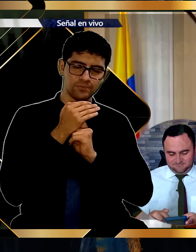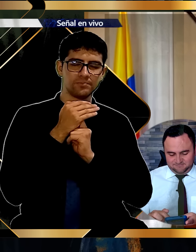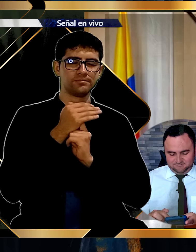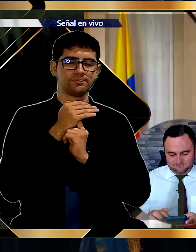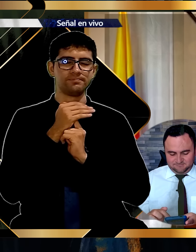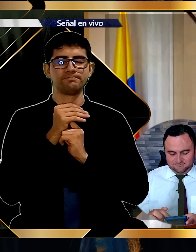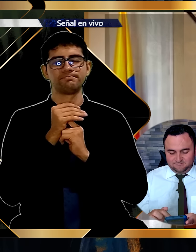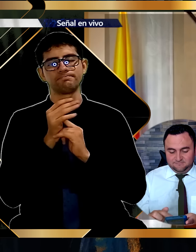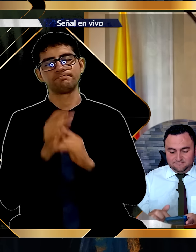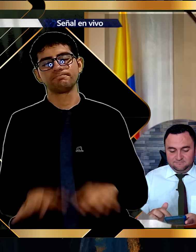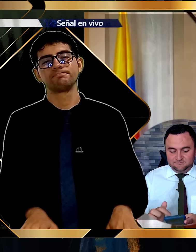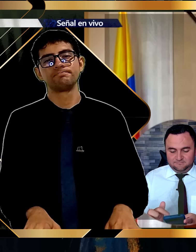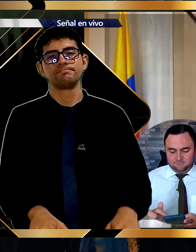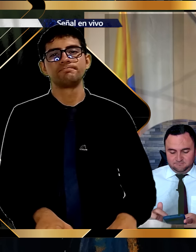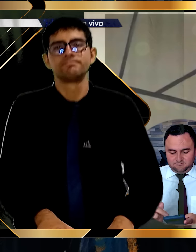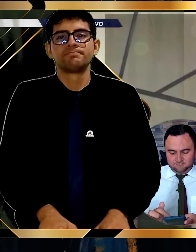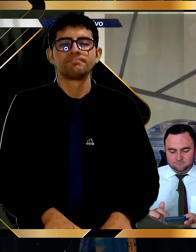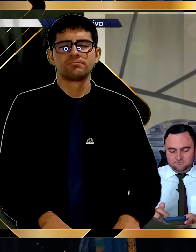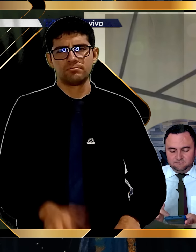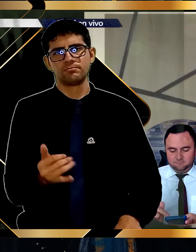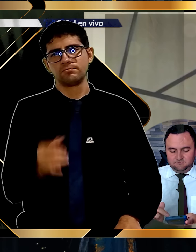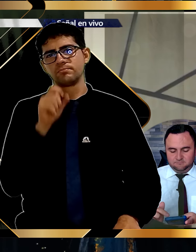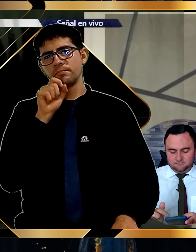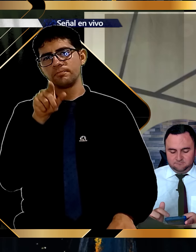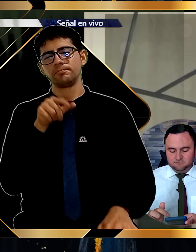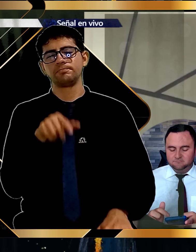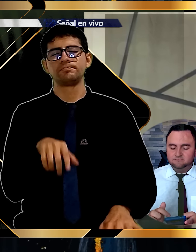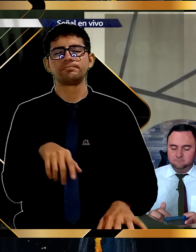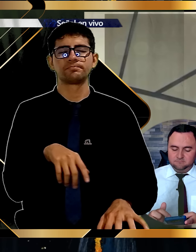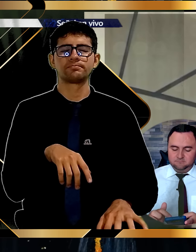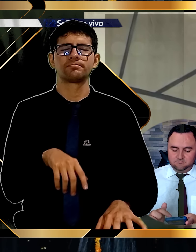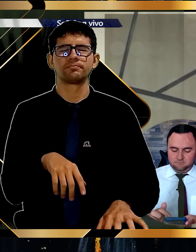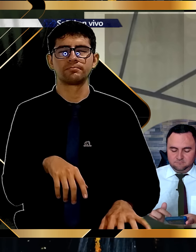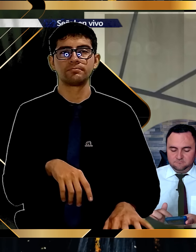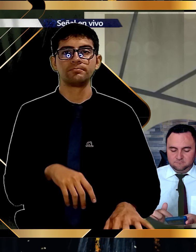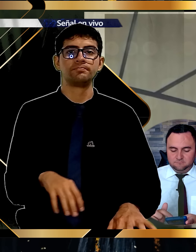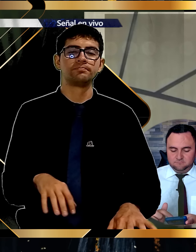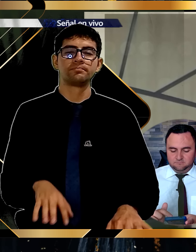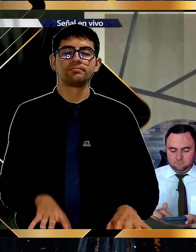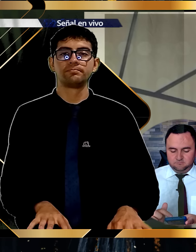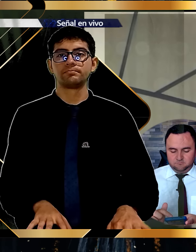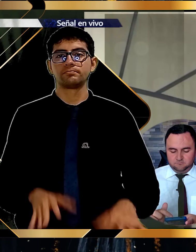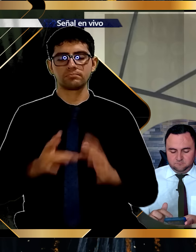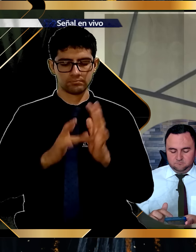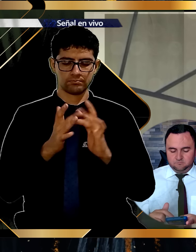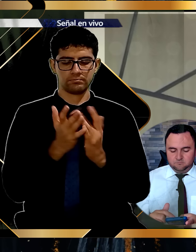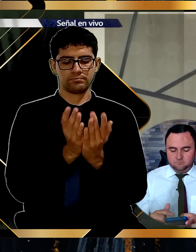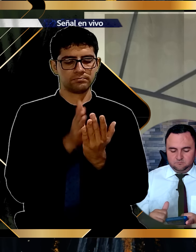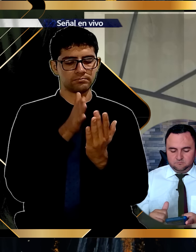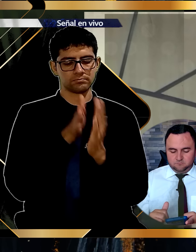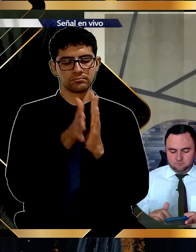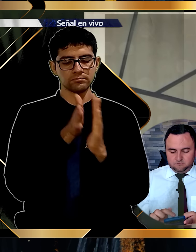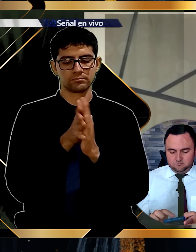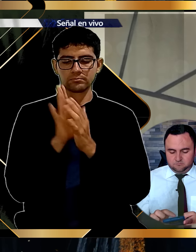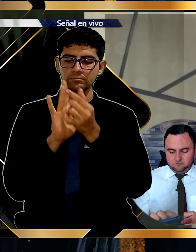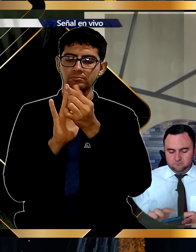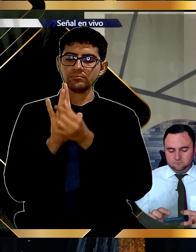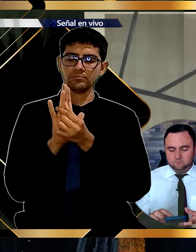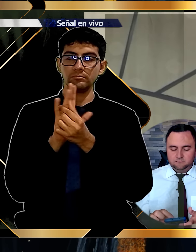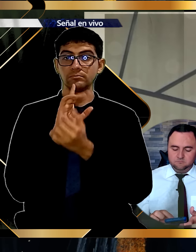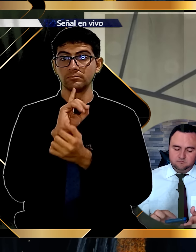Y yo te pregunto, cuando Dios habla del matrimonio en su palabra, dice: maridos, amad a